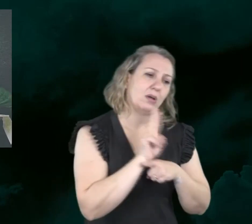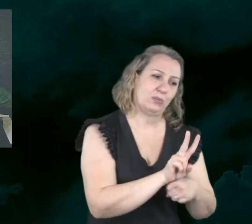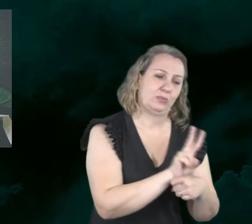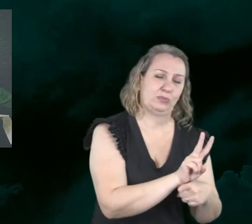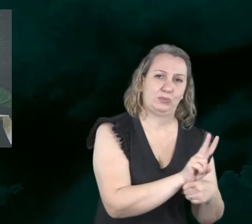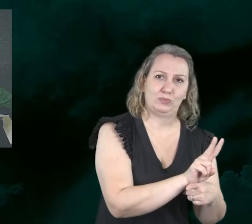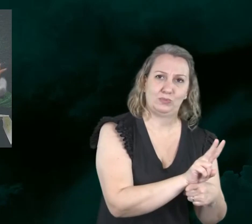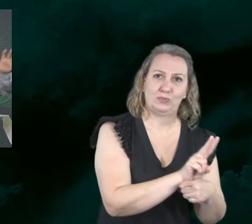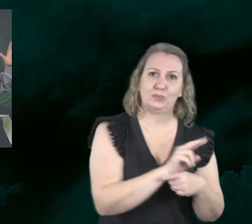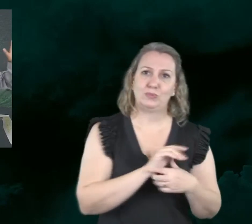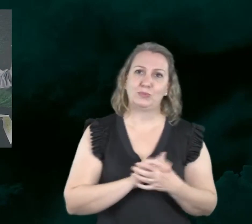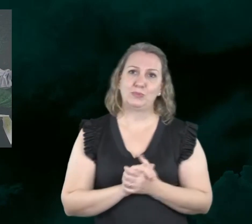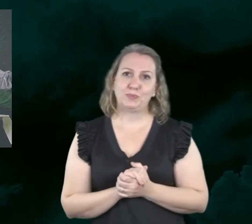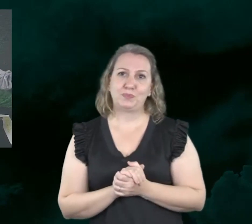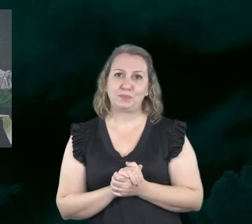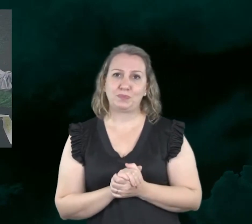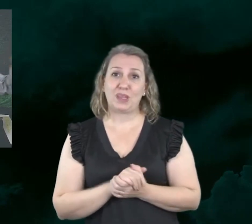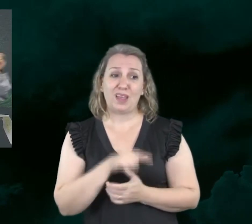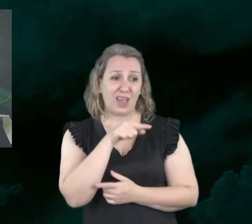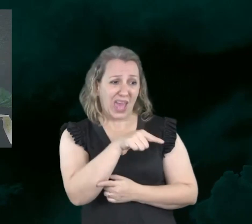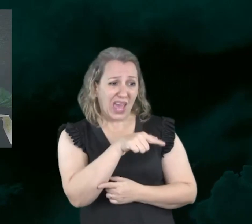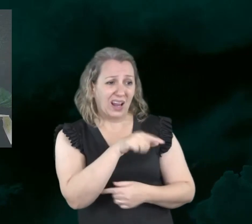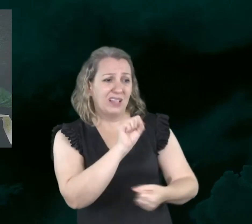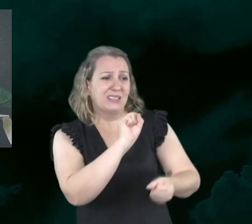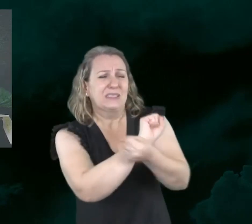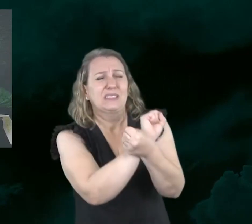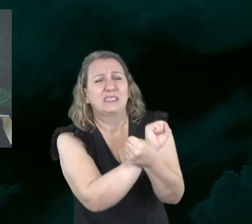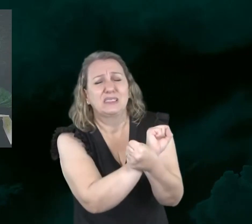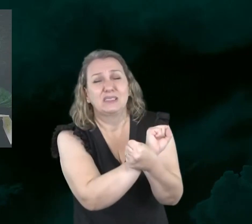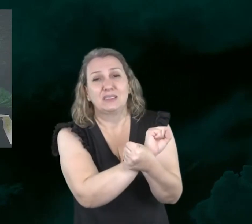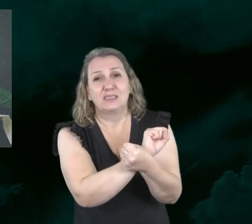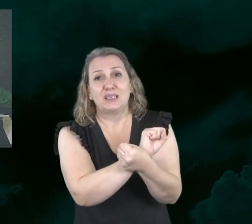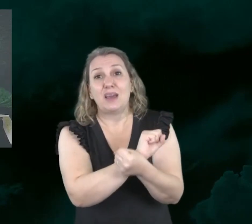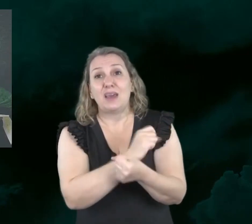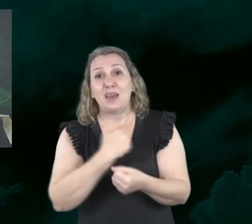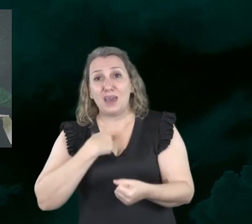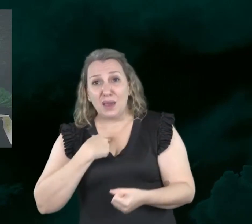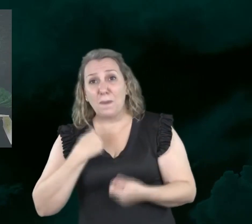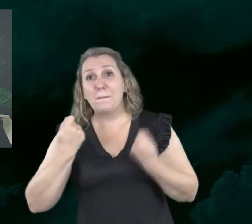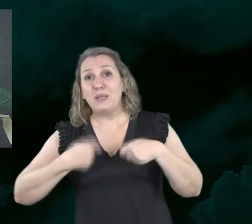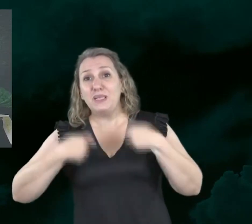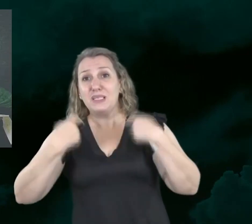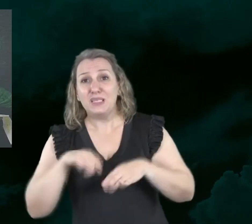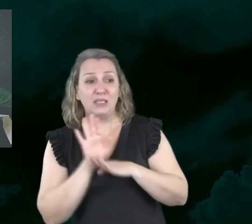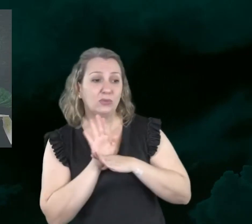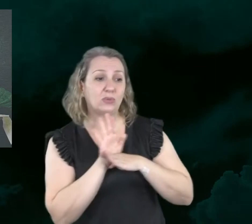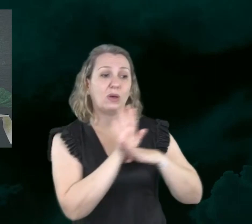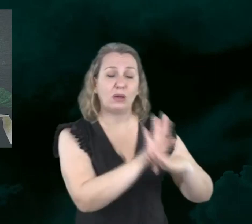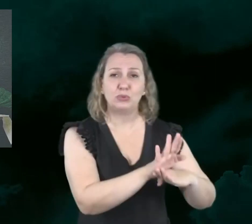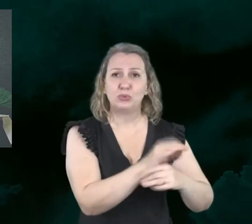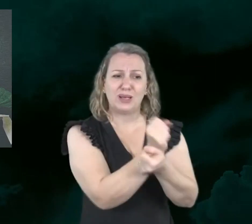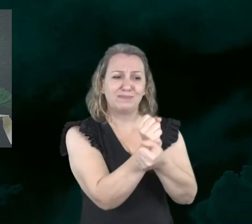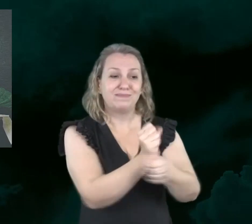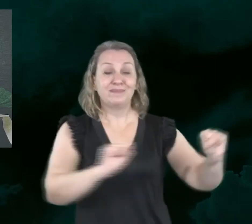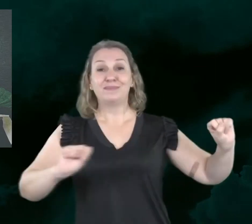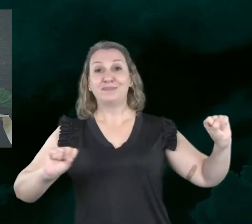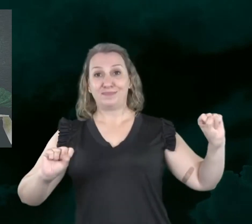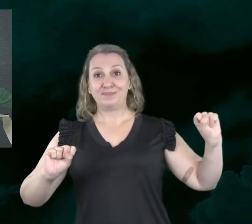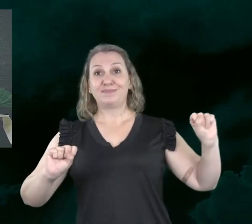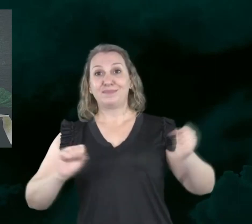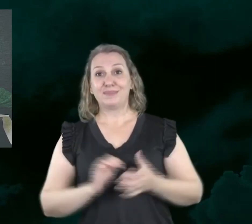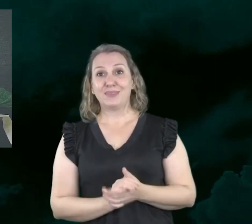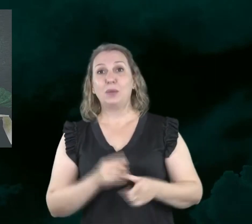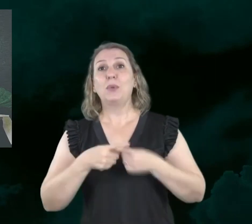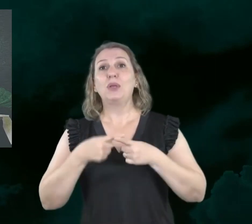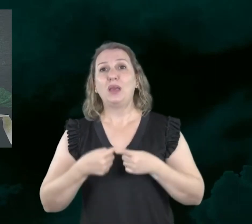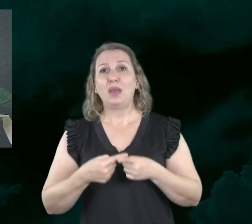inimigo, do império das trevas, e transportamos para o filho, do reino do Filho do amor de